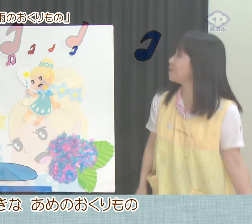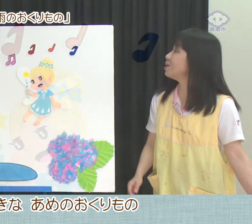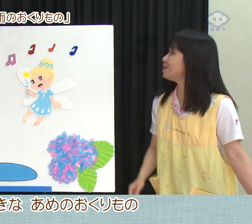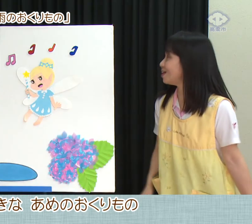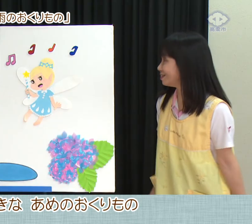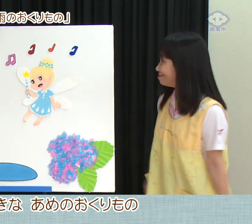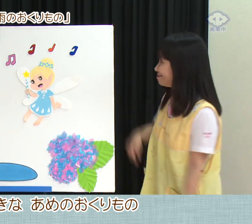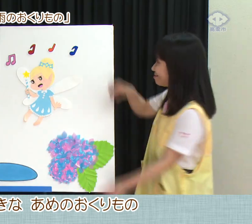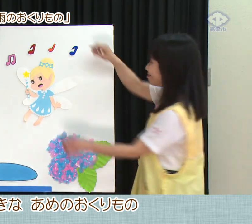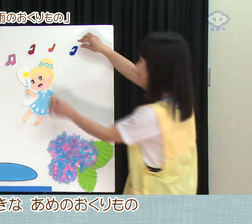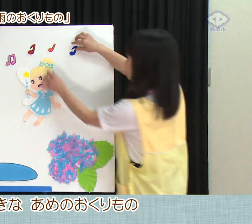物。